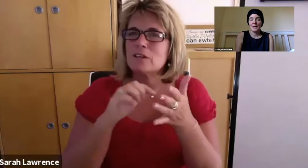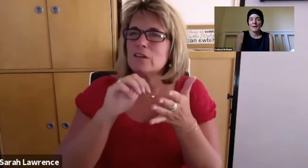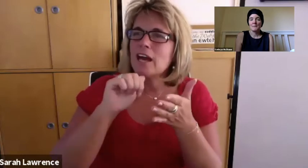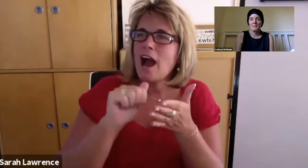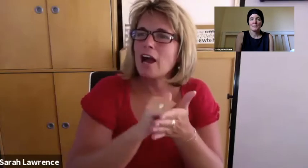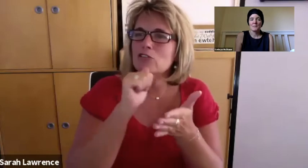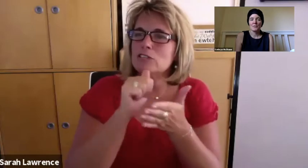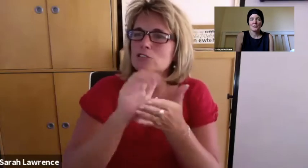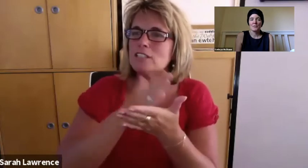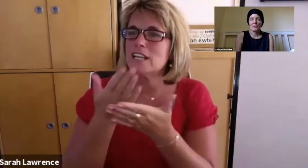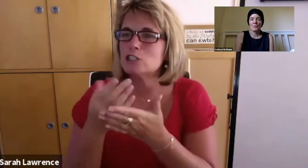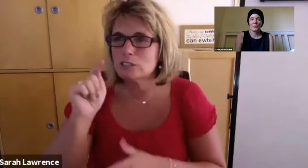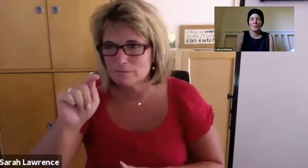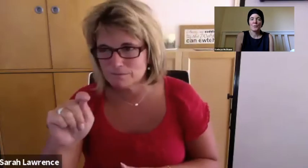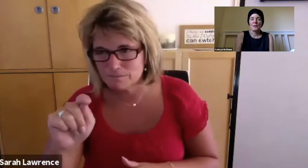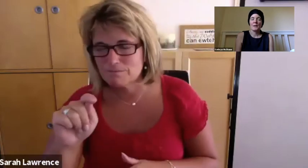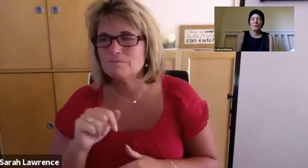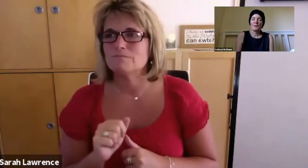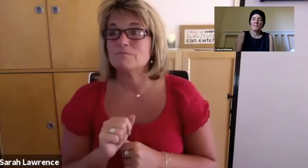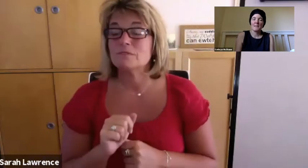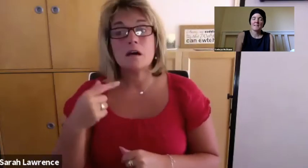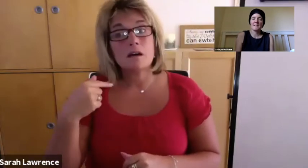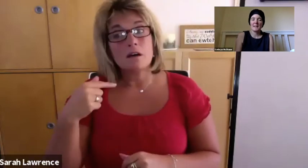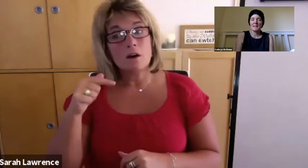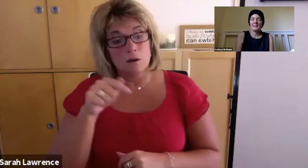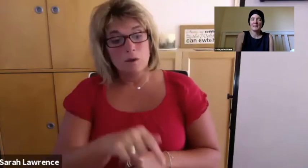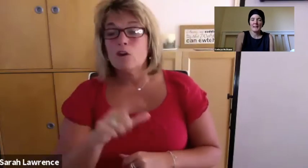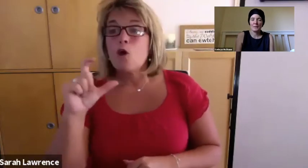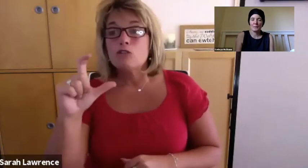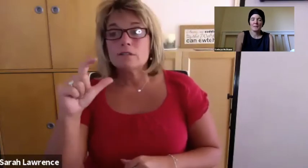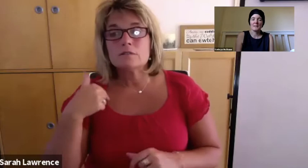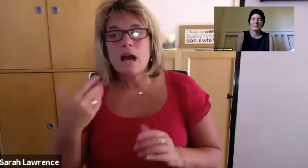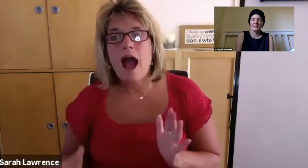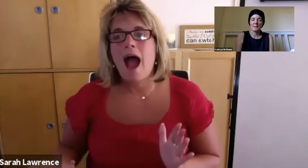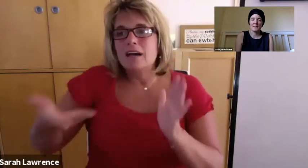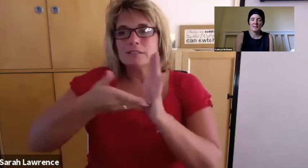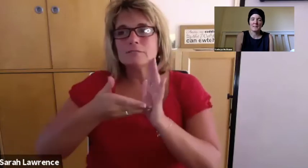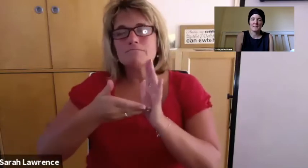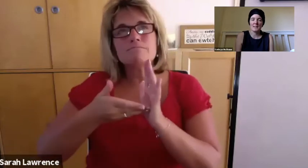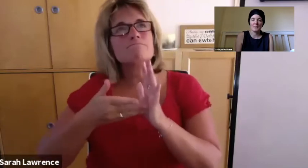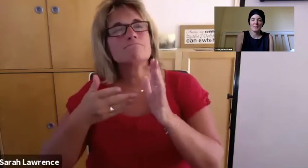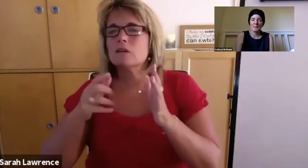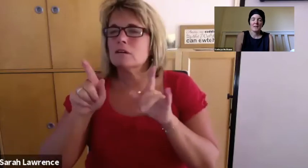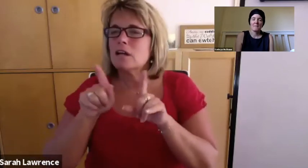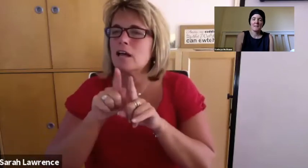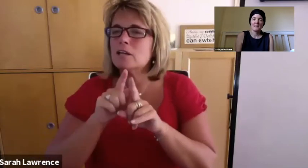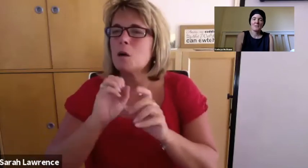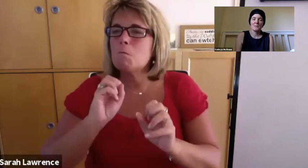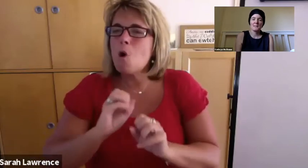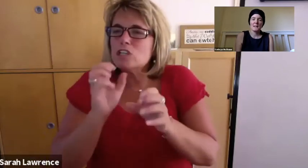y bwysigrwydd o cyfieithu'r geiriau yn iawn, gyda'r ystyr iawn. Felly dwi wedi